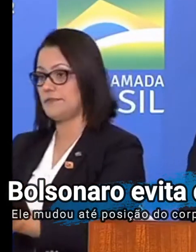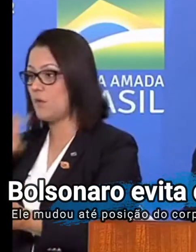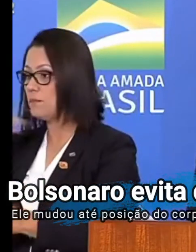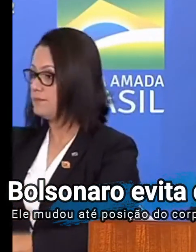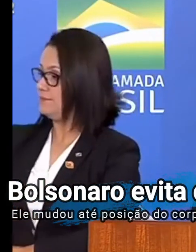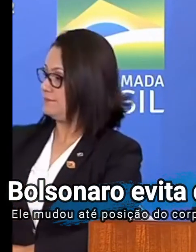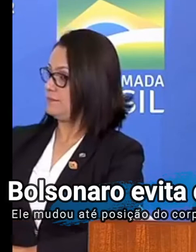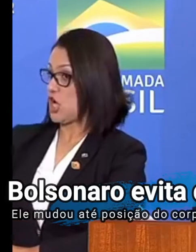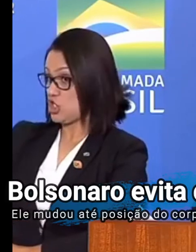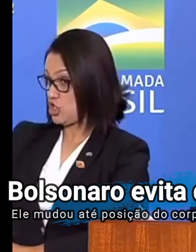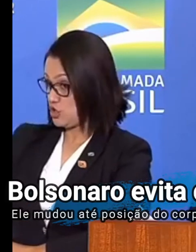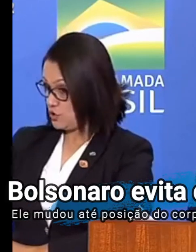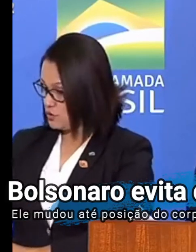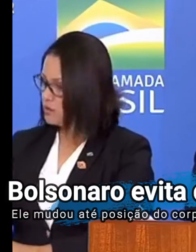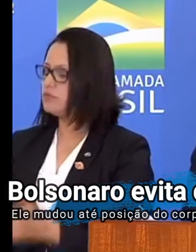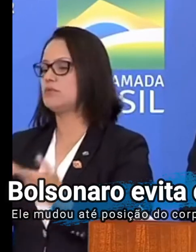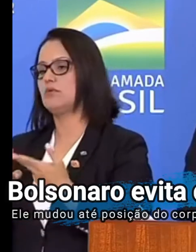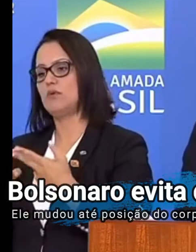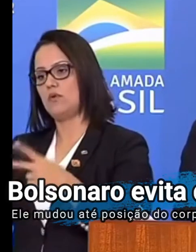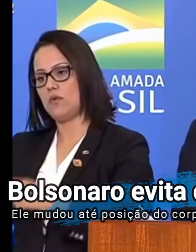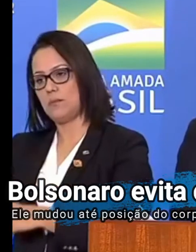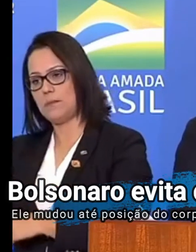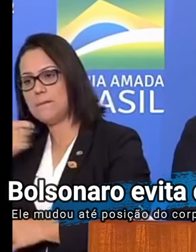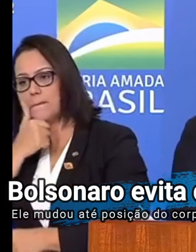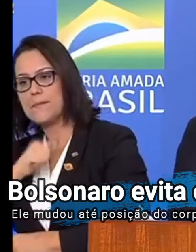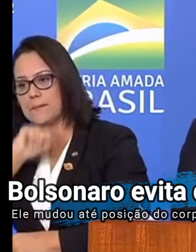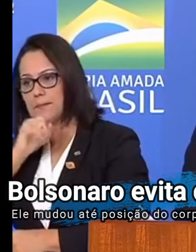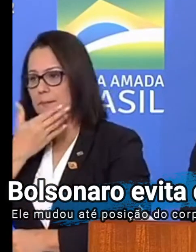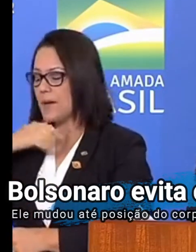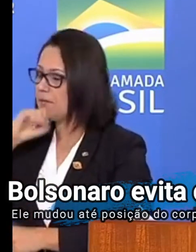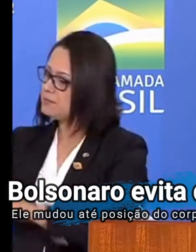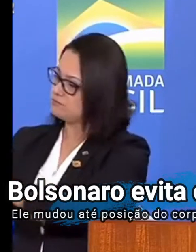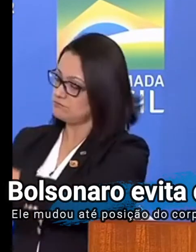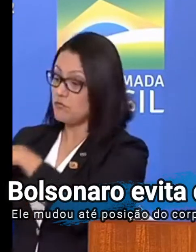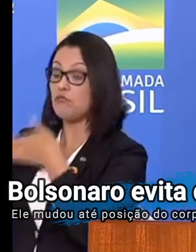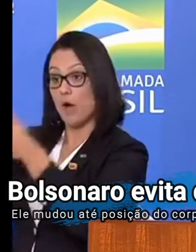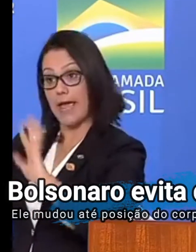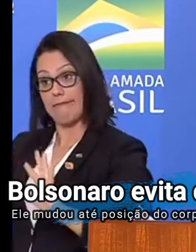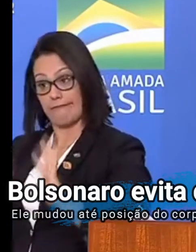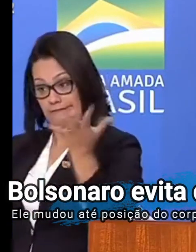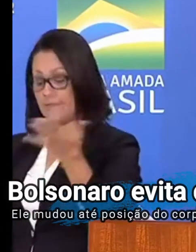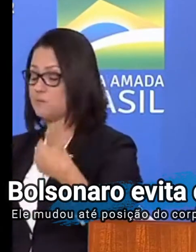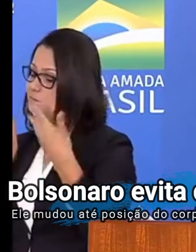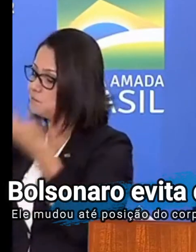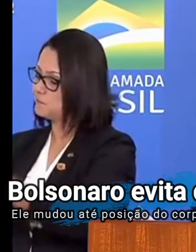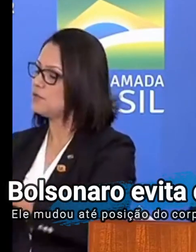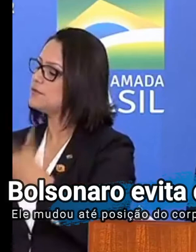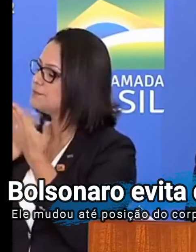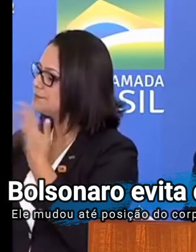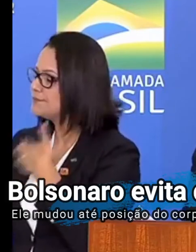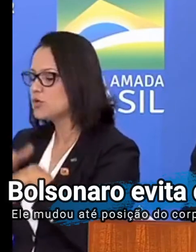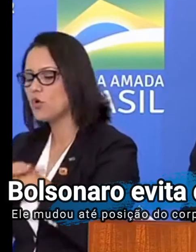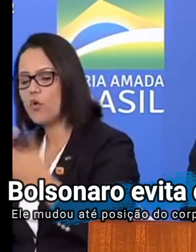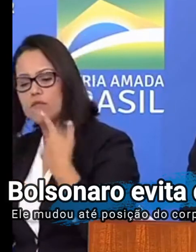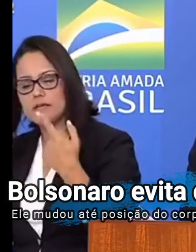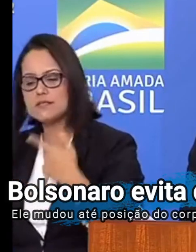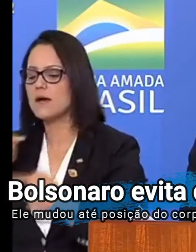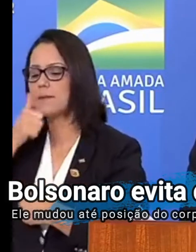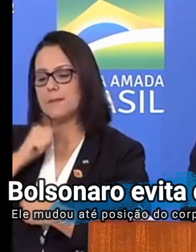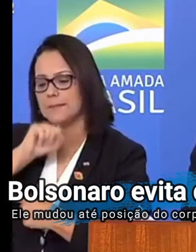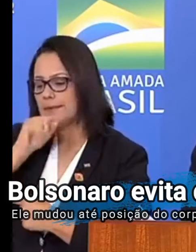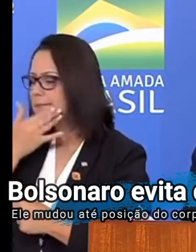com os pais voluntariamente foram esse evento e ali conversando com os pais